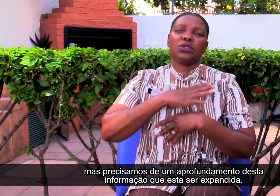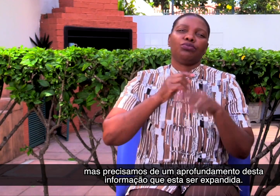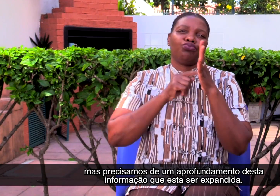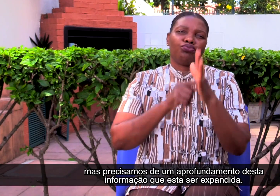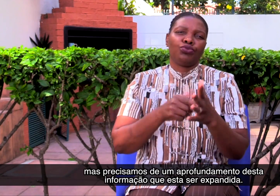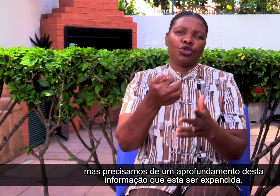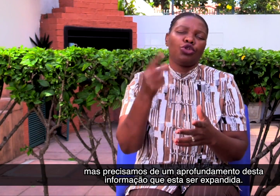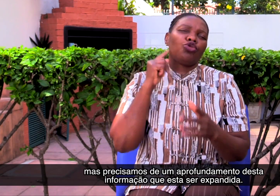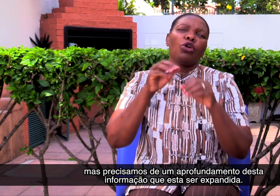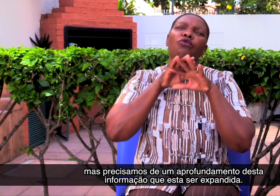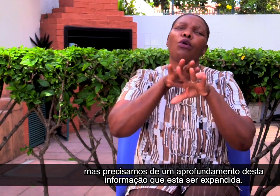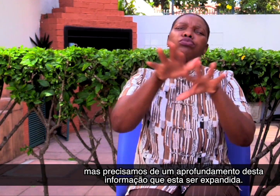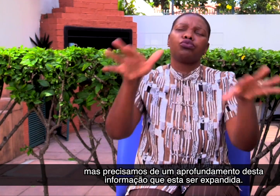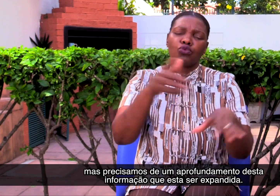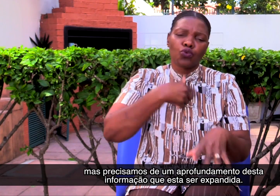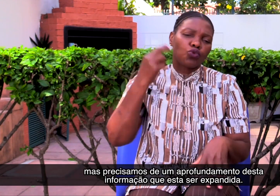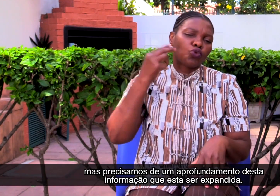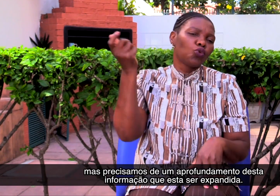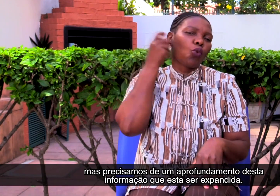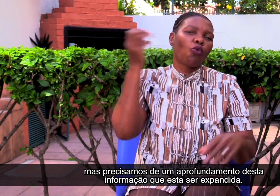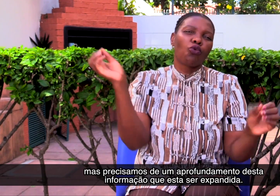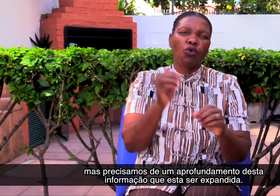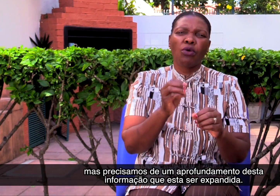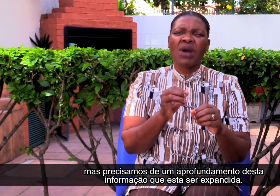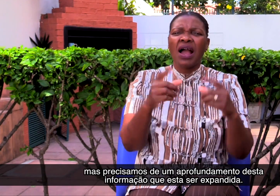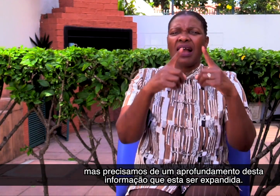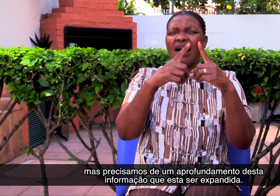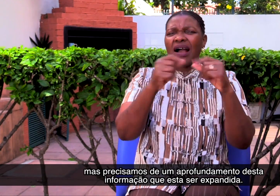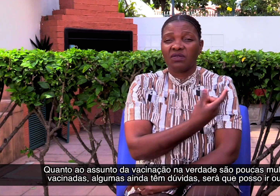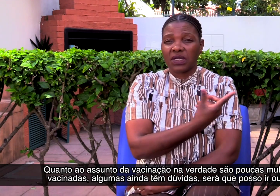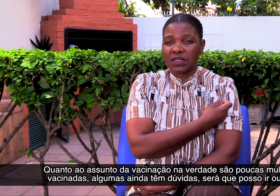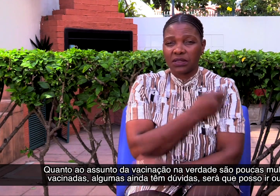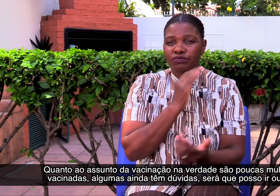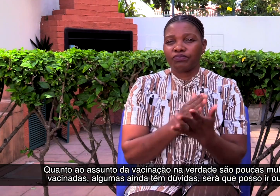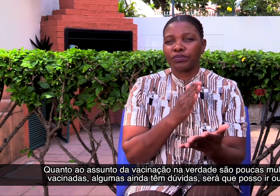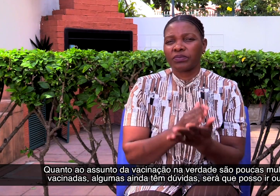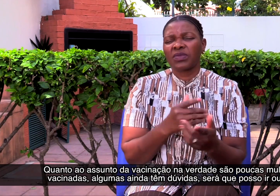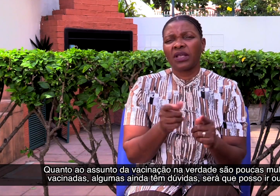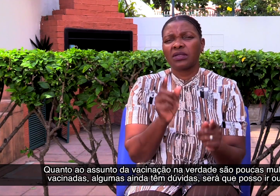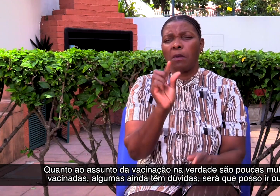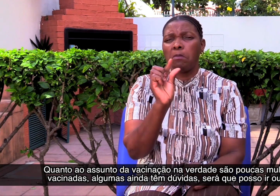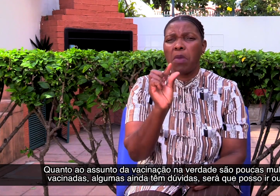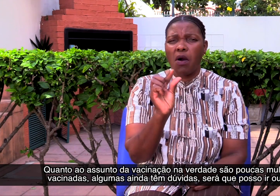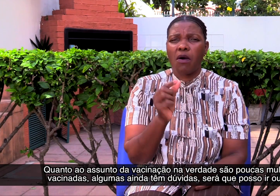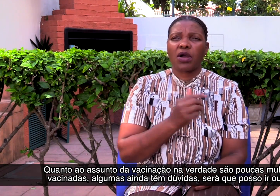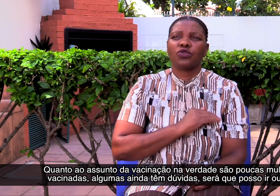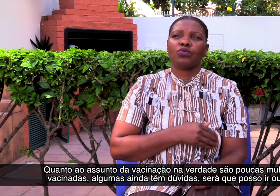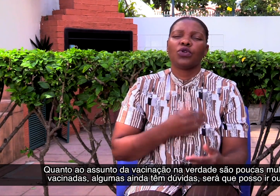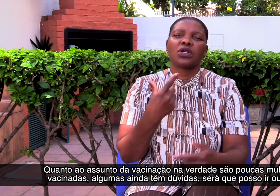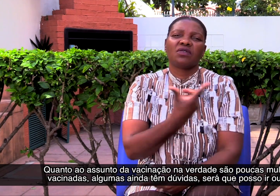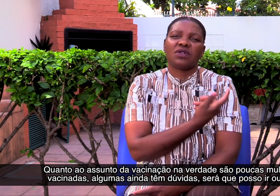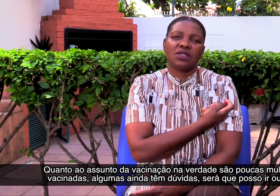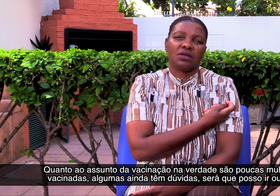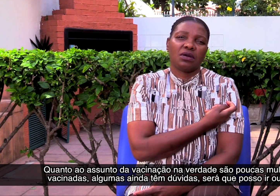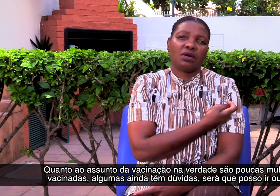Mas precisamos de ter um aprofundamento nesta informação que está a ser expandida. Quanto à situação da vacinação, na